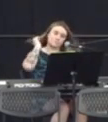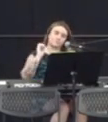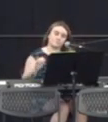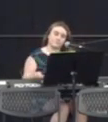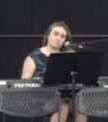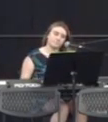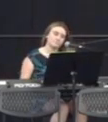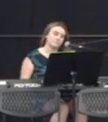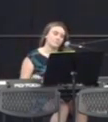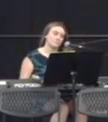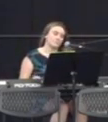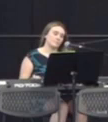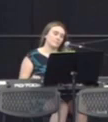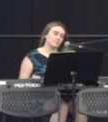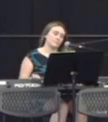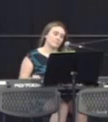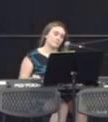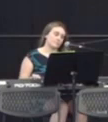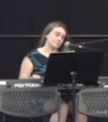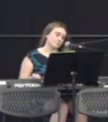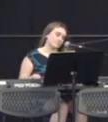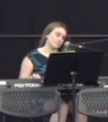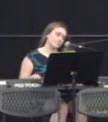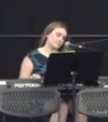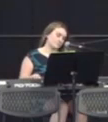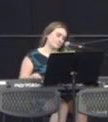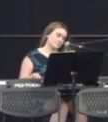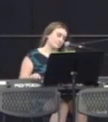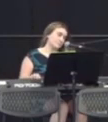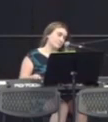Quisiera ser el asa de tus ojos,